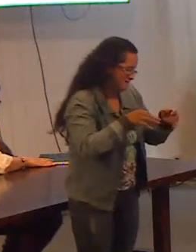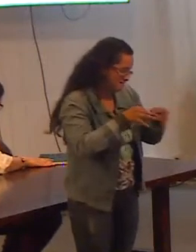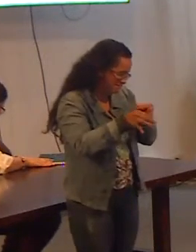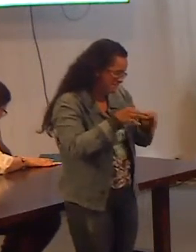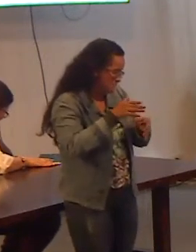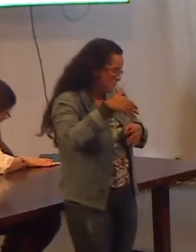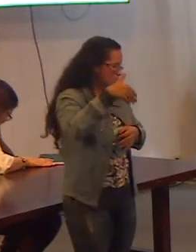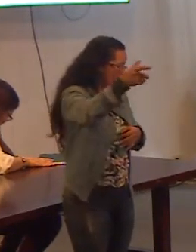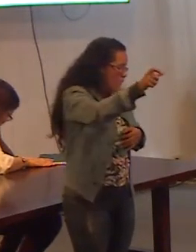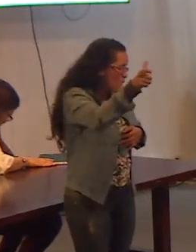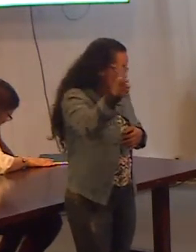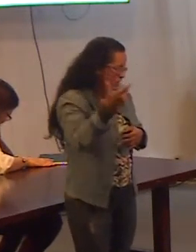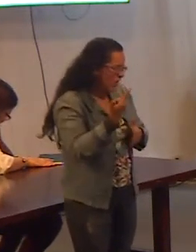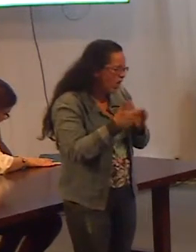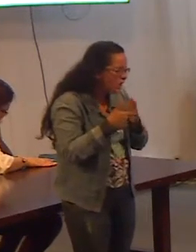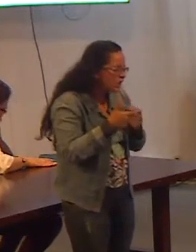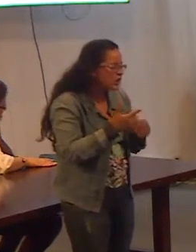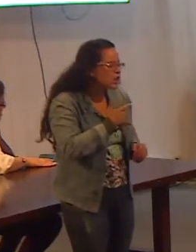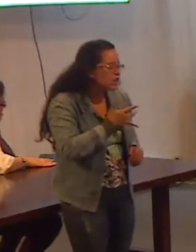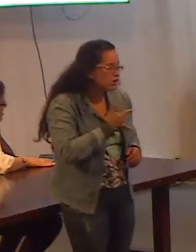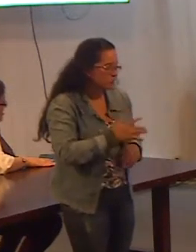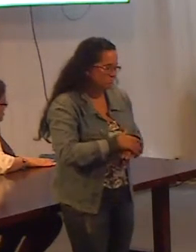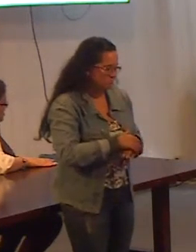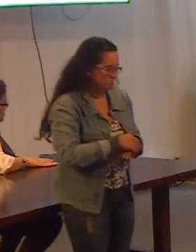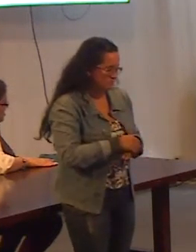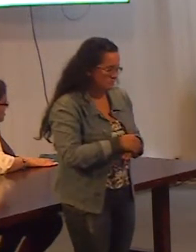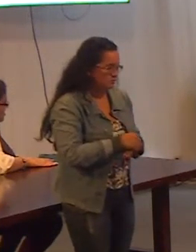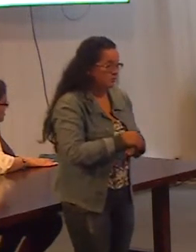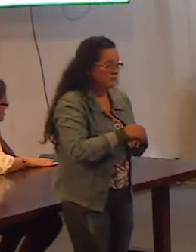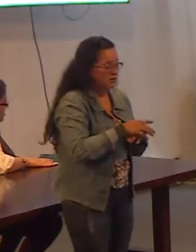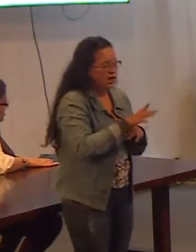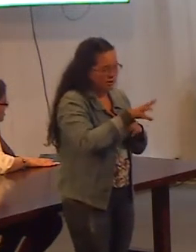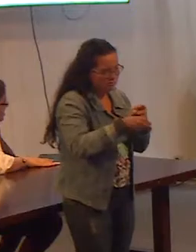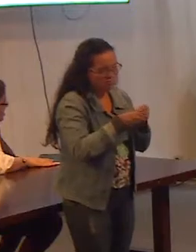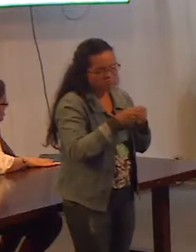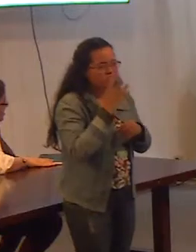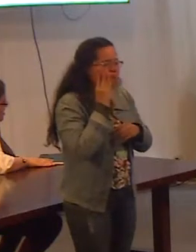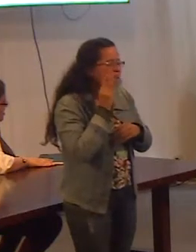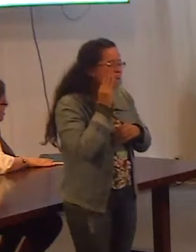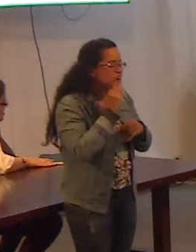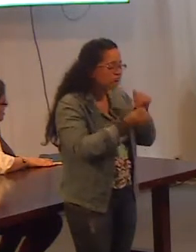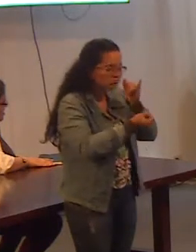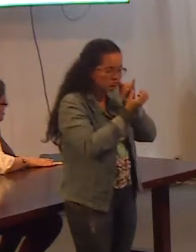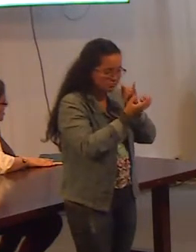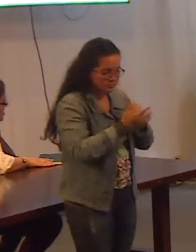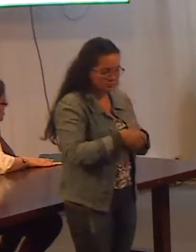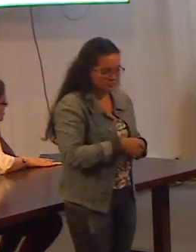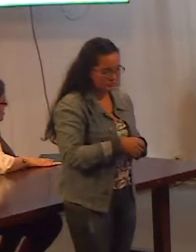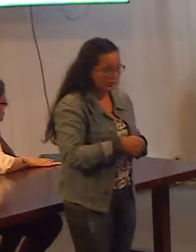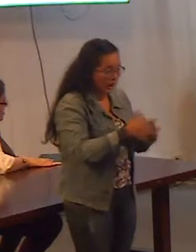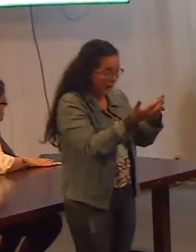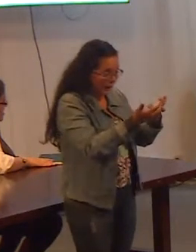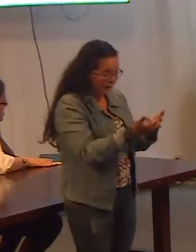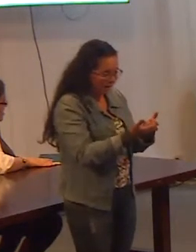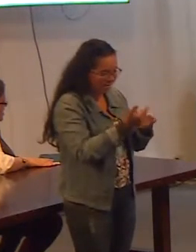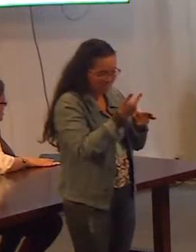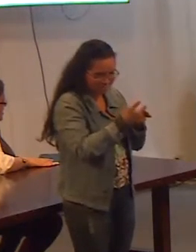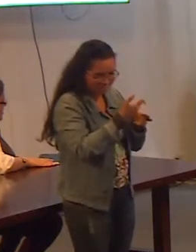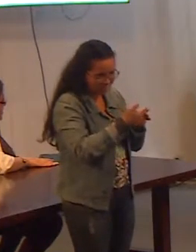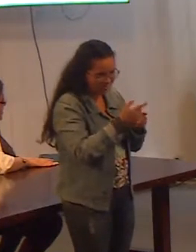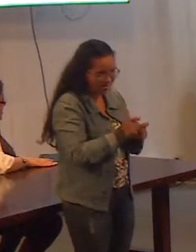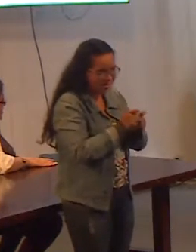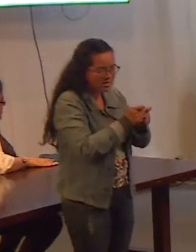categorías que surgieron, que son los sentires. Y pues a través de las experiencias pedagógicas les quisimos poner como este nombre